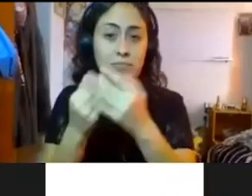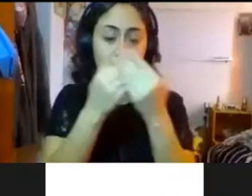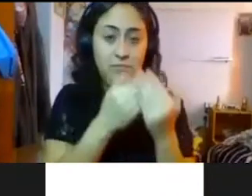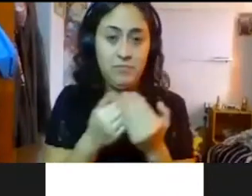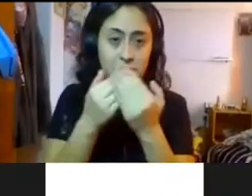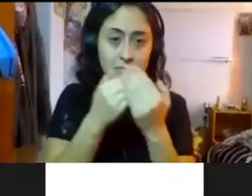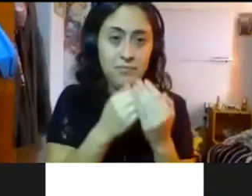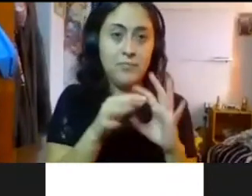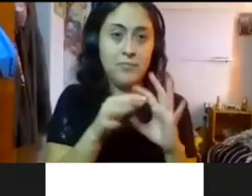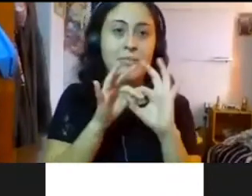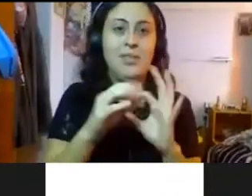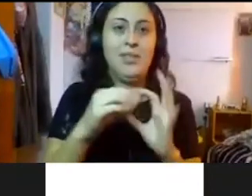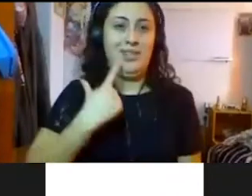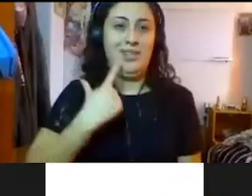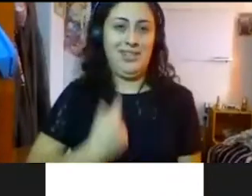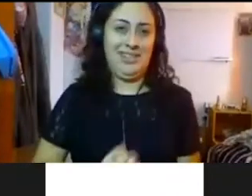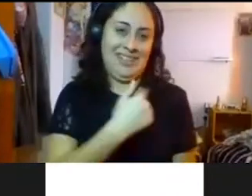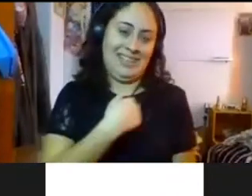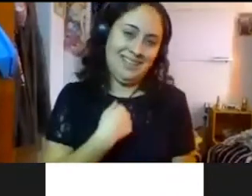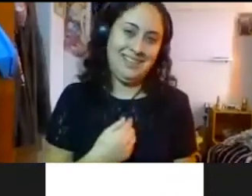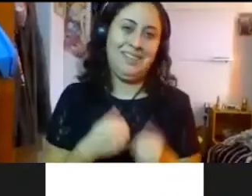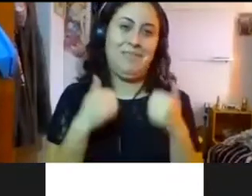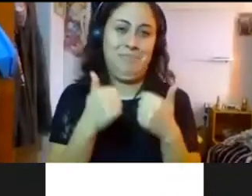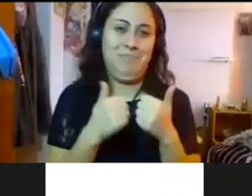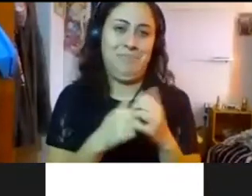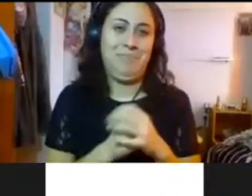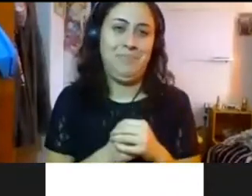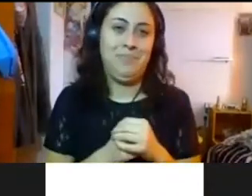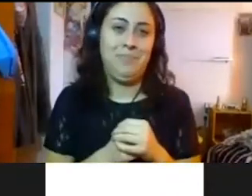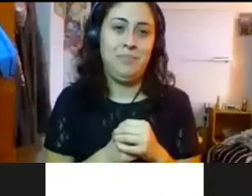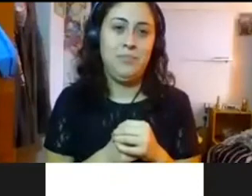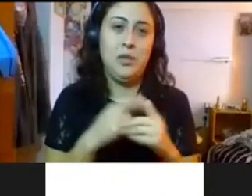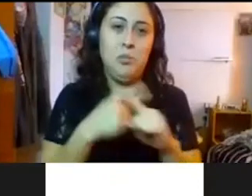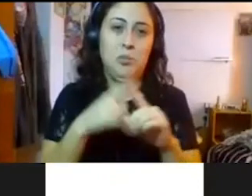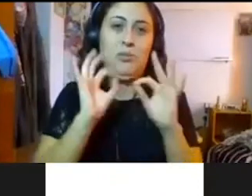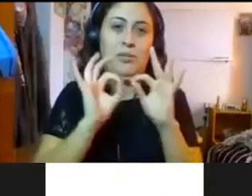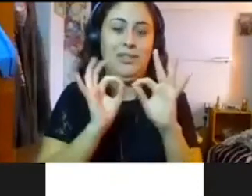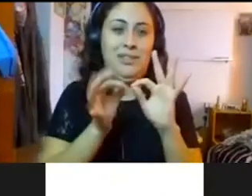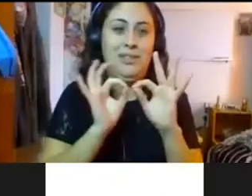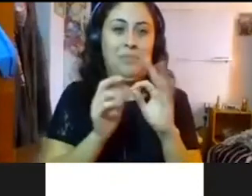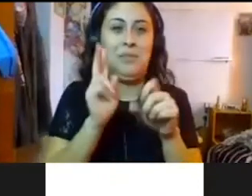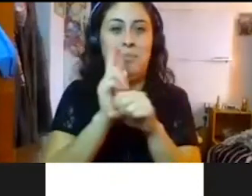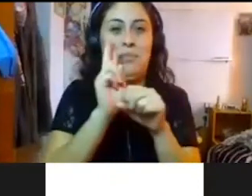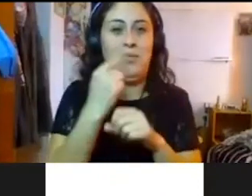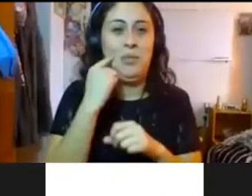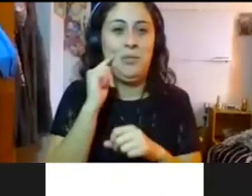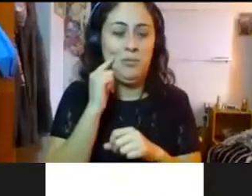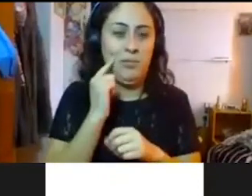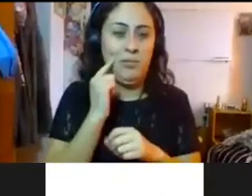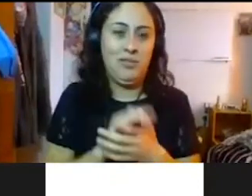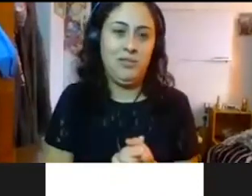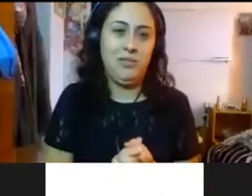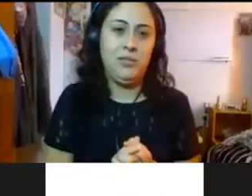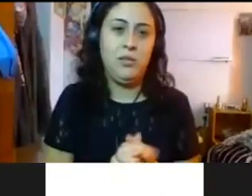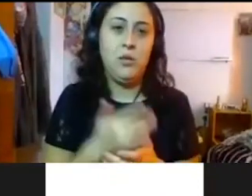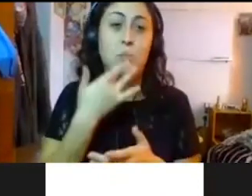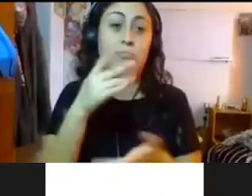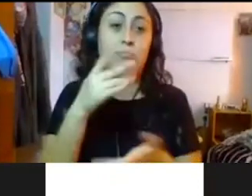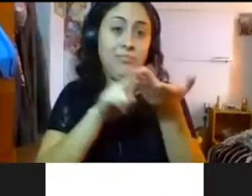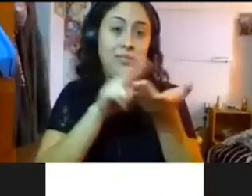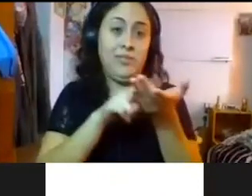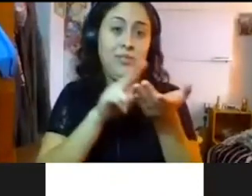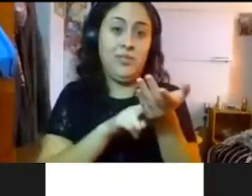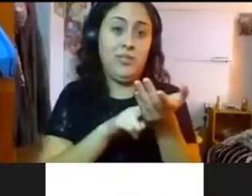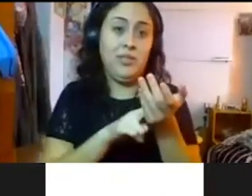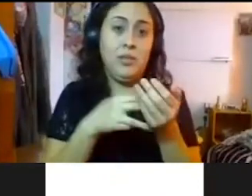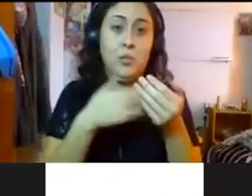gracias Jacqueline por ser intérprete de Juan Luis en esta oportunidad, porque efectivamente sin ti